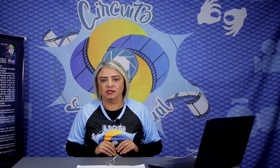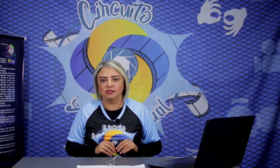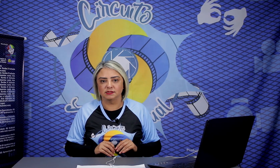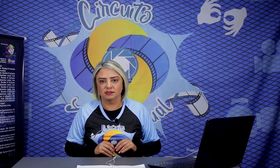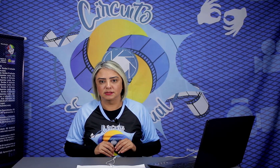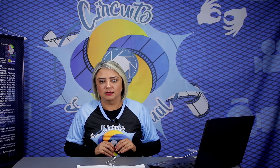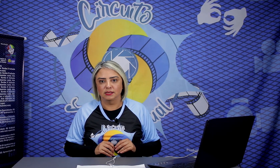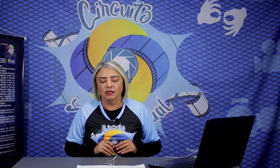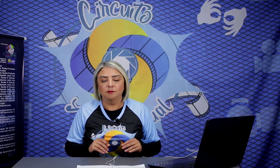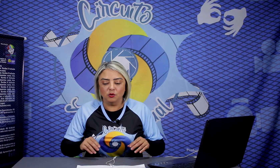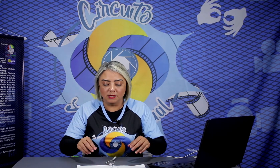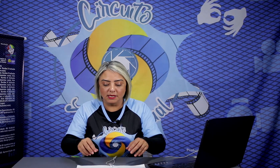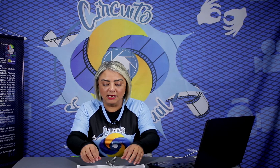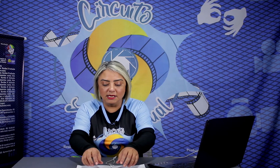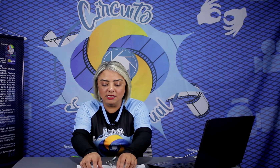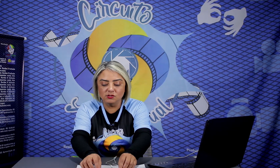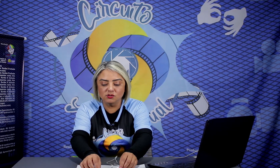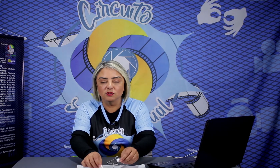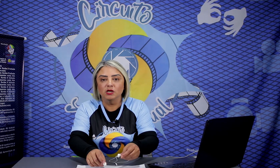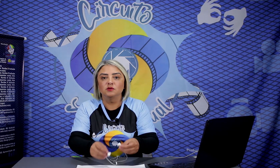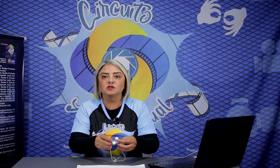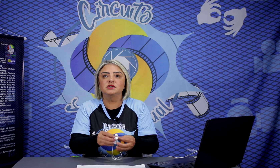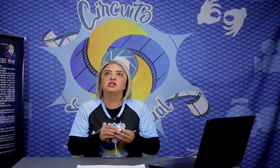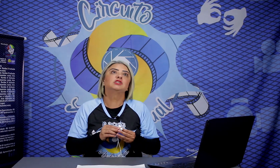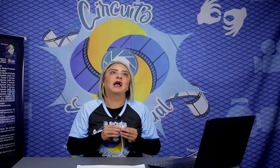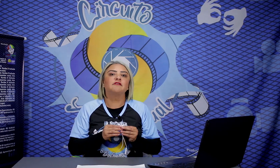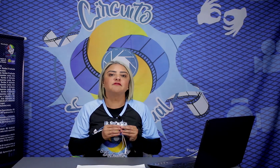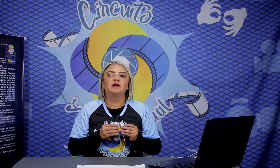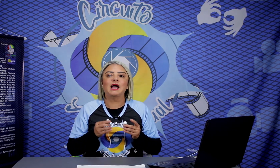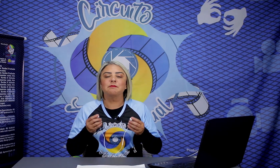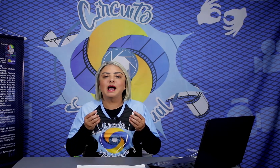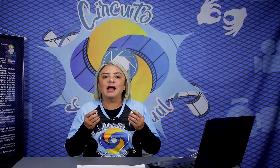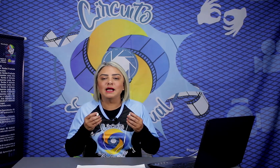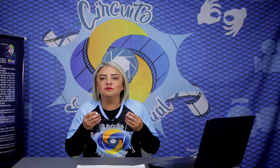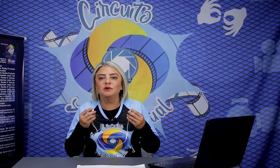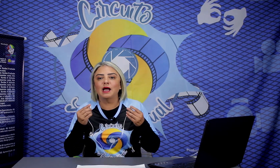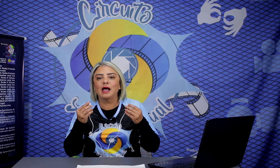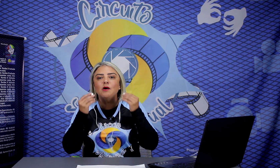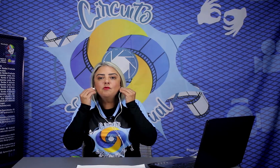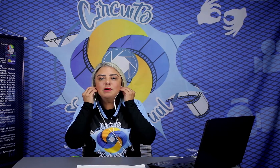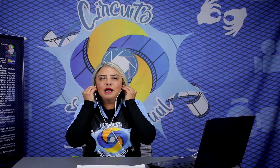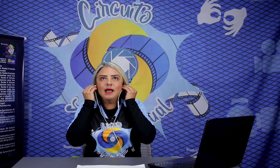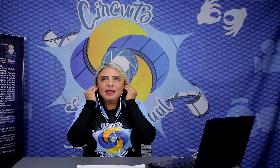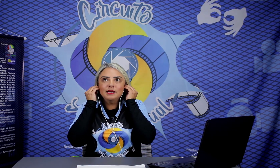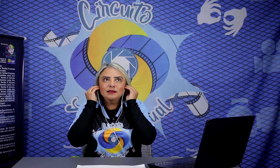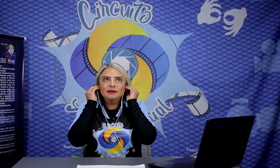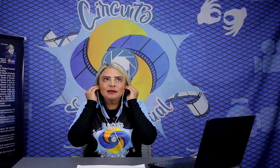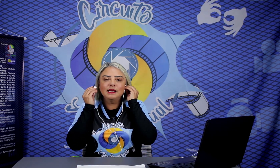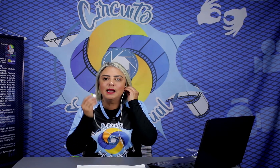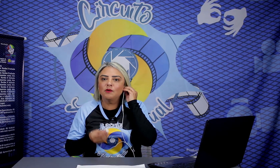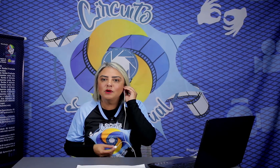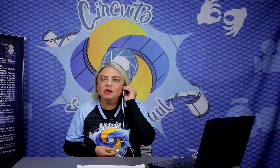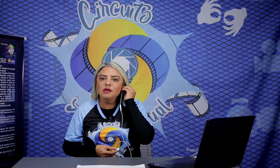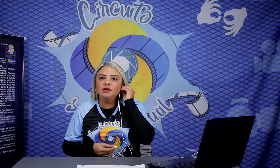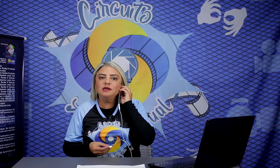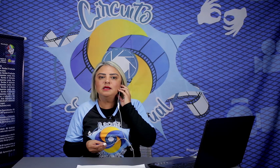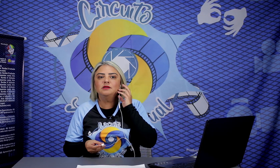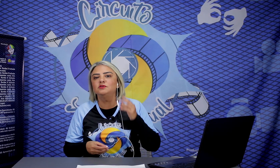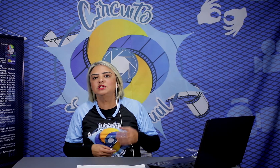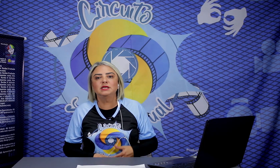2016. Porque isso nos deixava amarrado a uma regra legal que não tinha nada